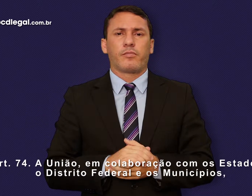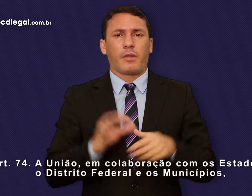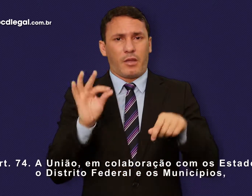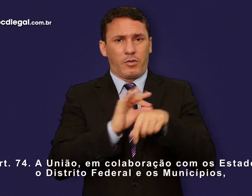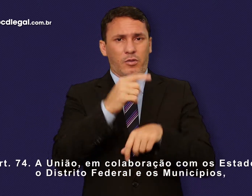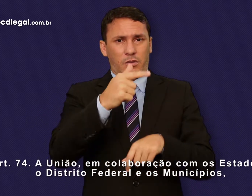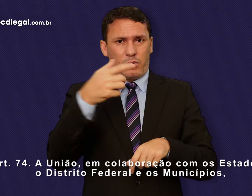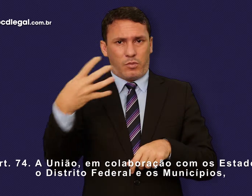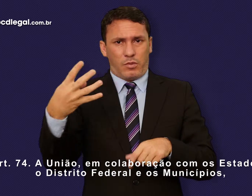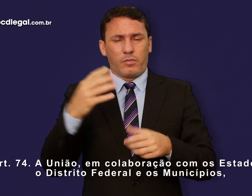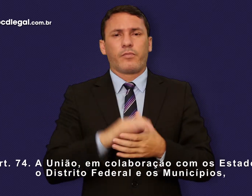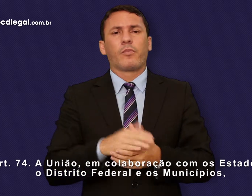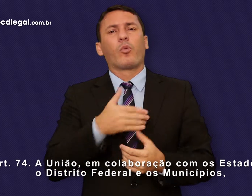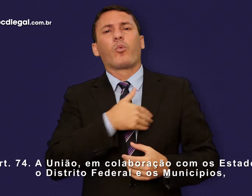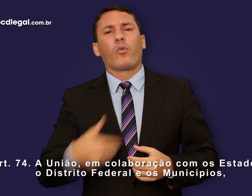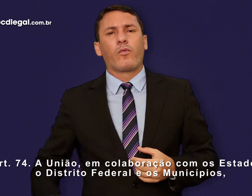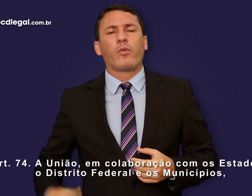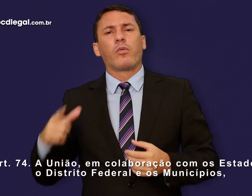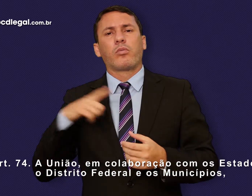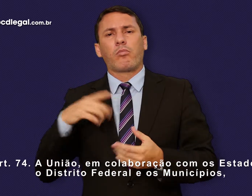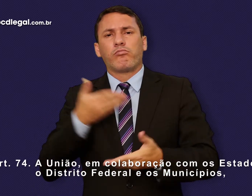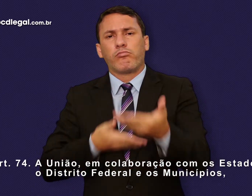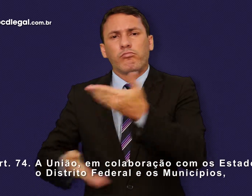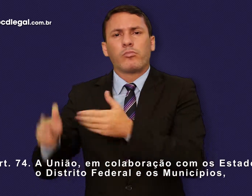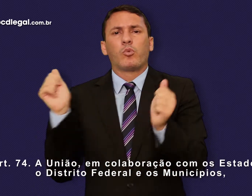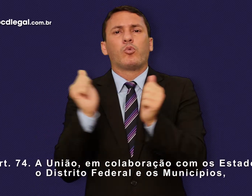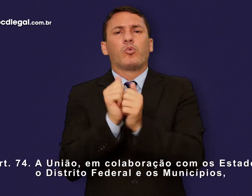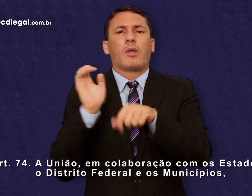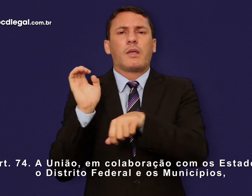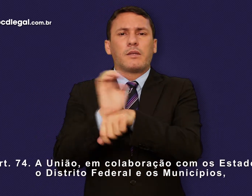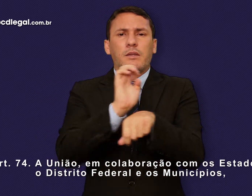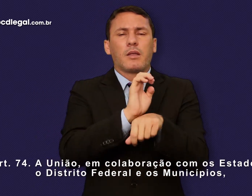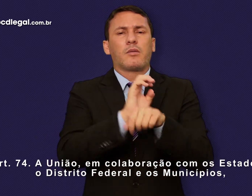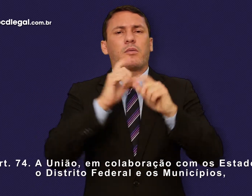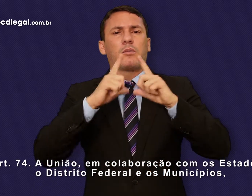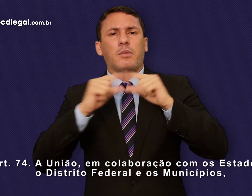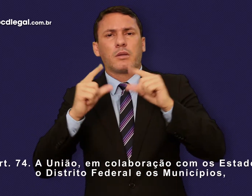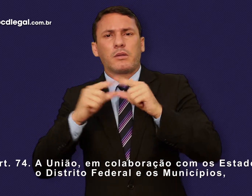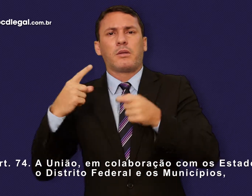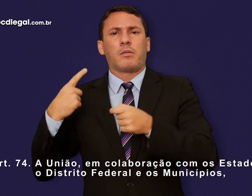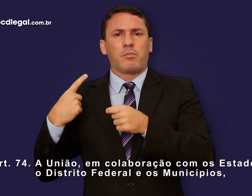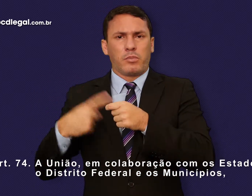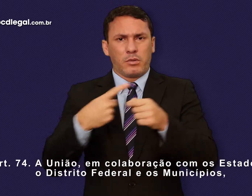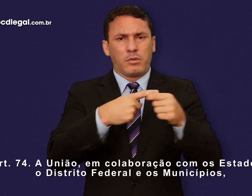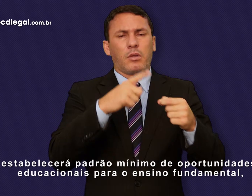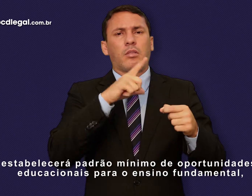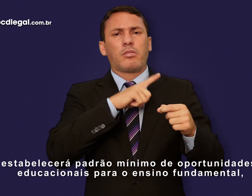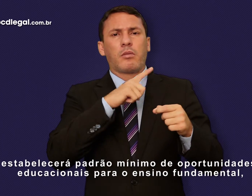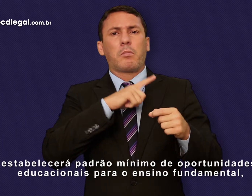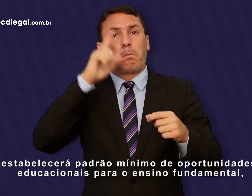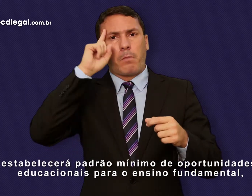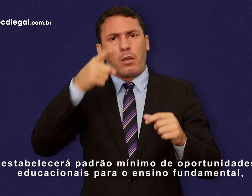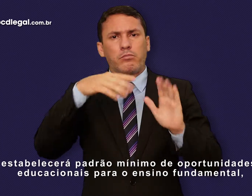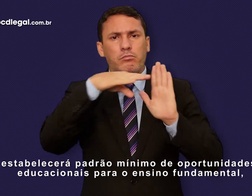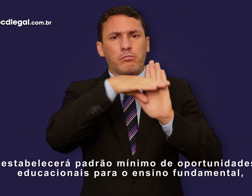Artigo 74. A União, em colaboração com os Estados, o Distrito Federal e os municípios, estabelecerá padrão mínimo